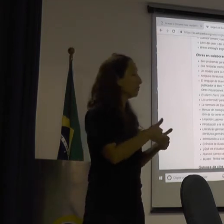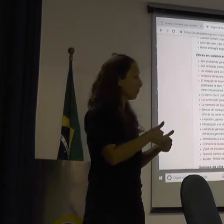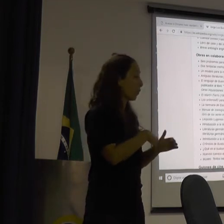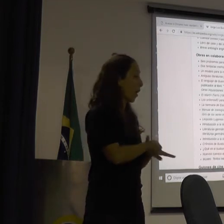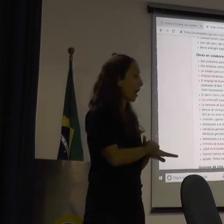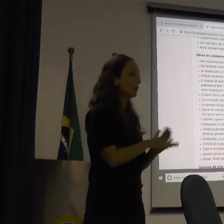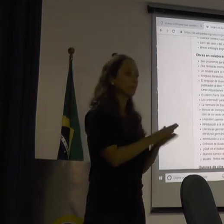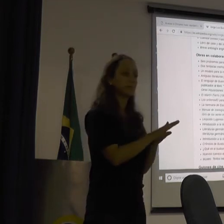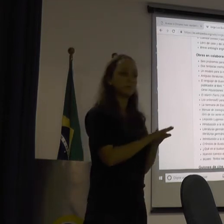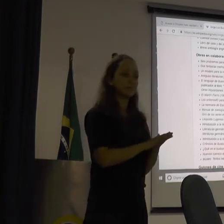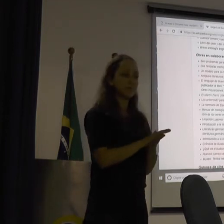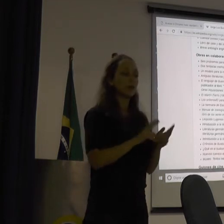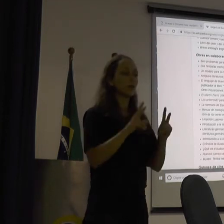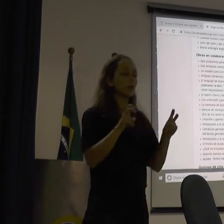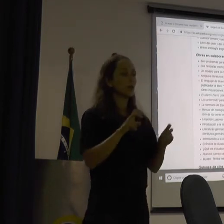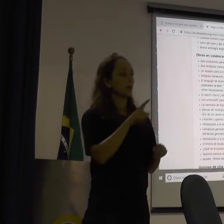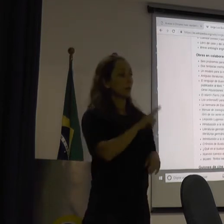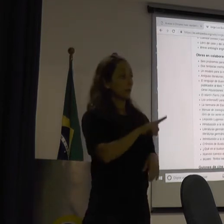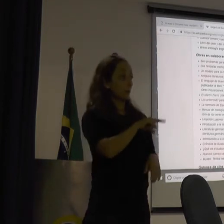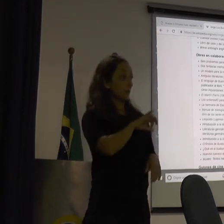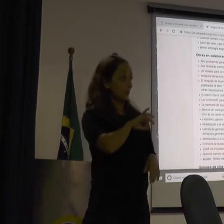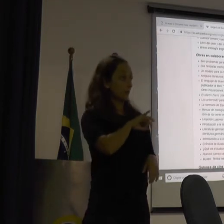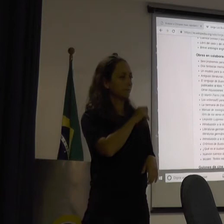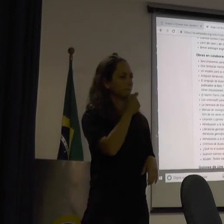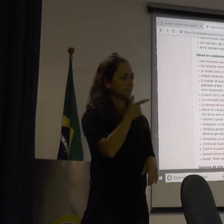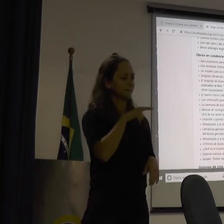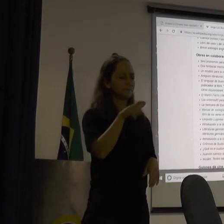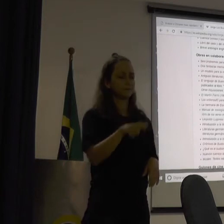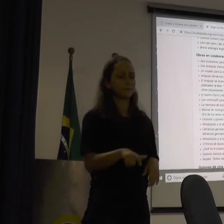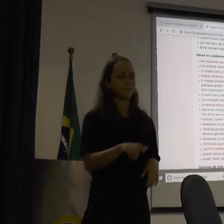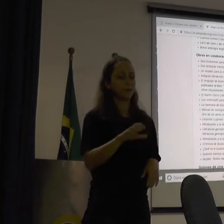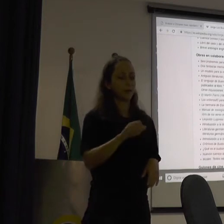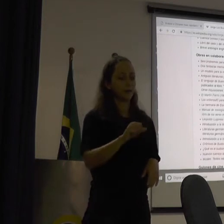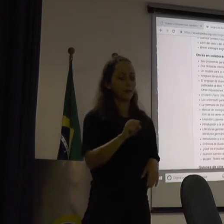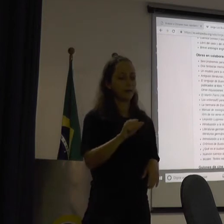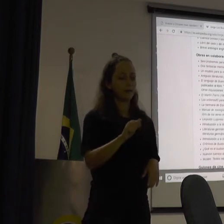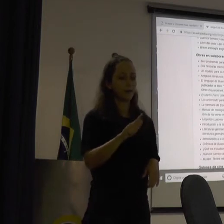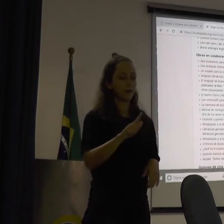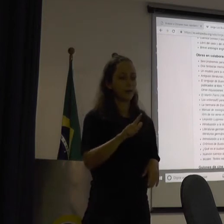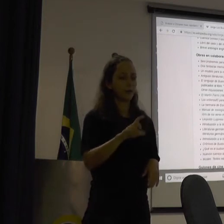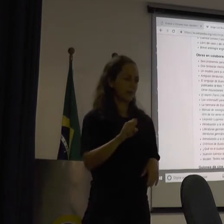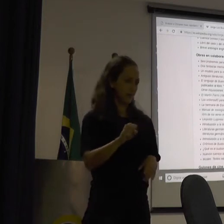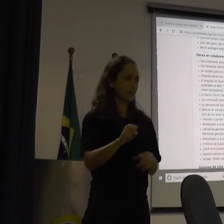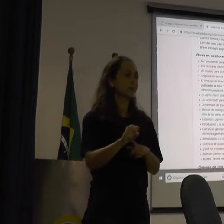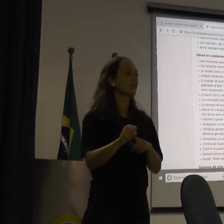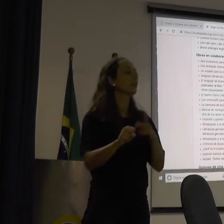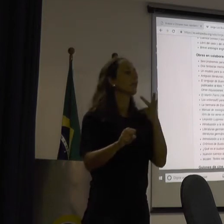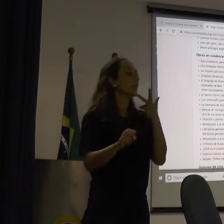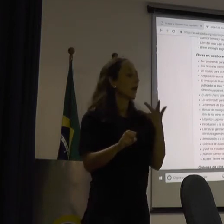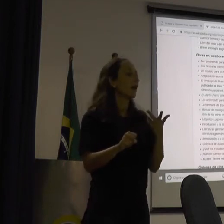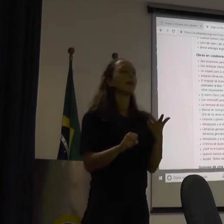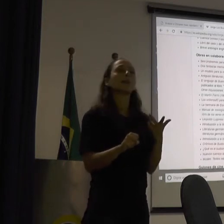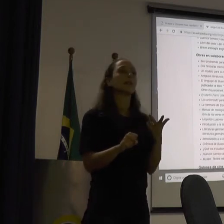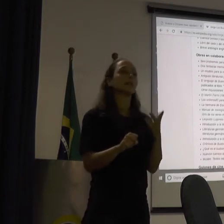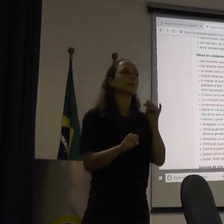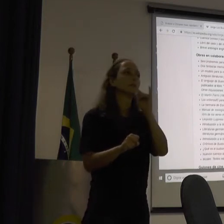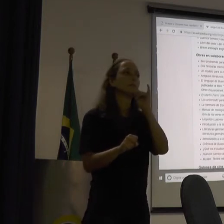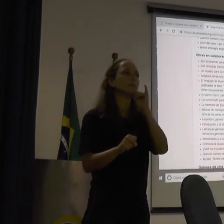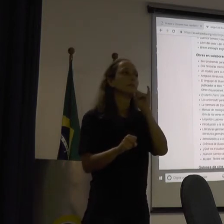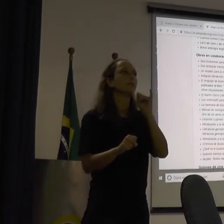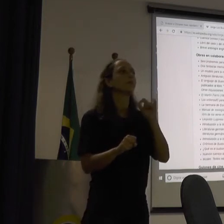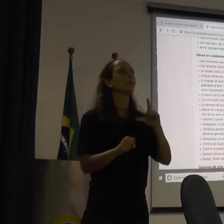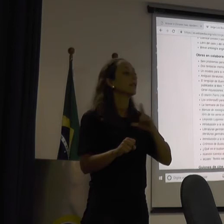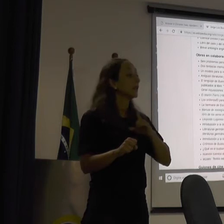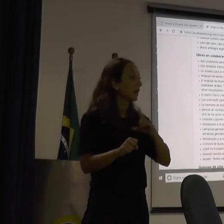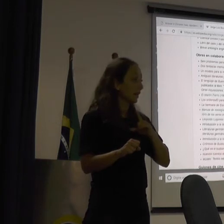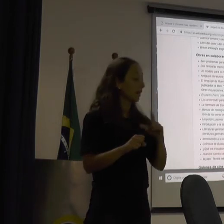inclusive, do policial, é muito engraçado, o Jânio Casares, ele comenta em certo momento, ele falou assim, olha, a gente fez a antologia do conto